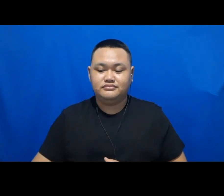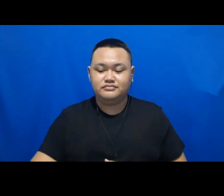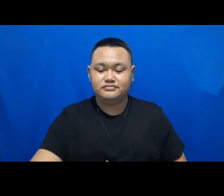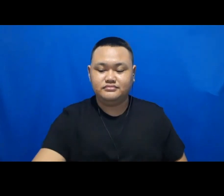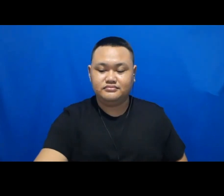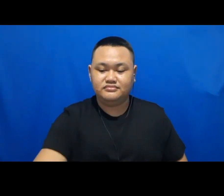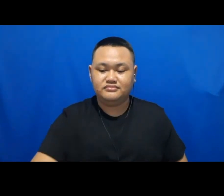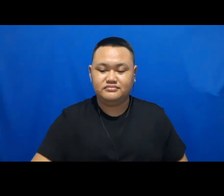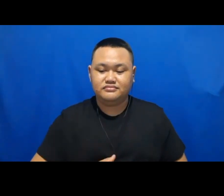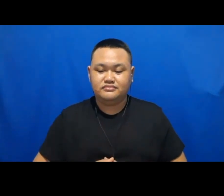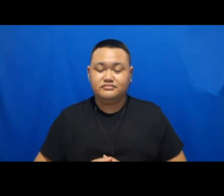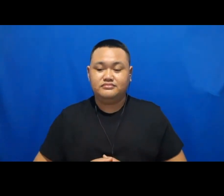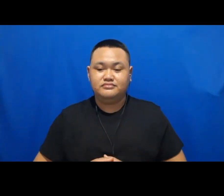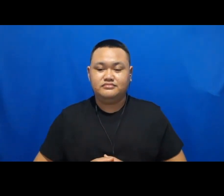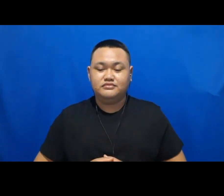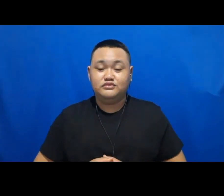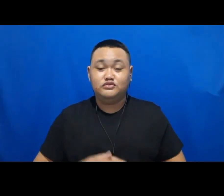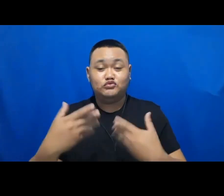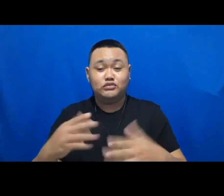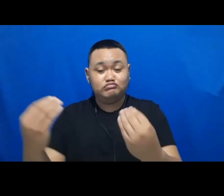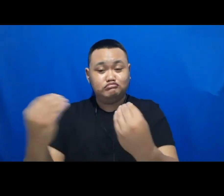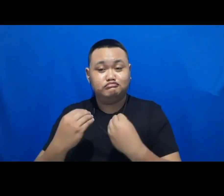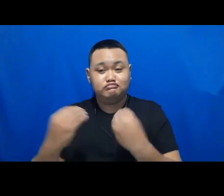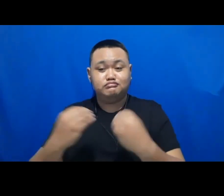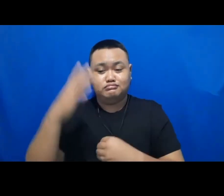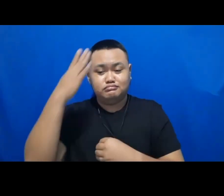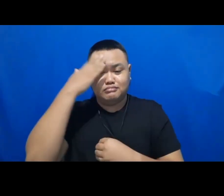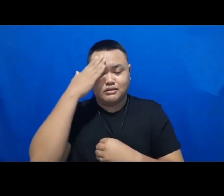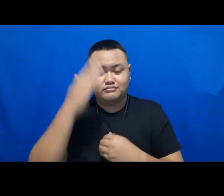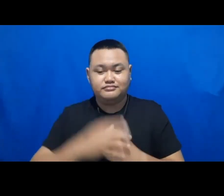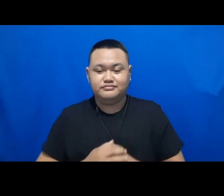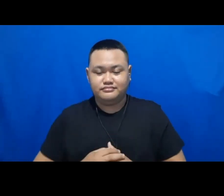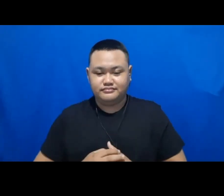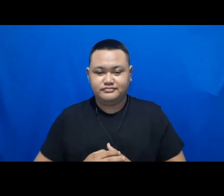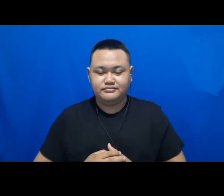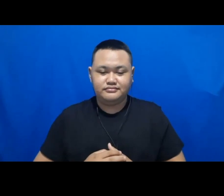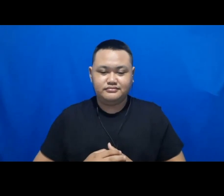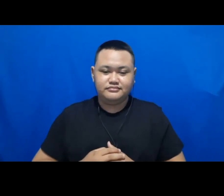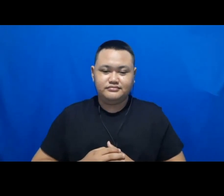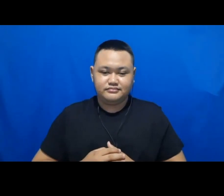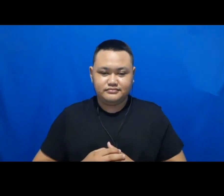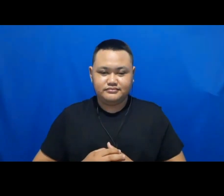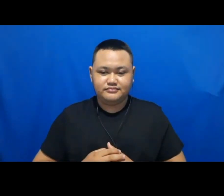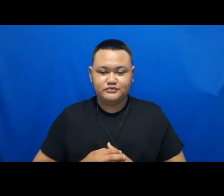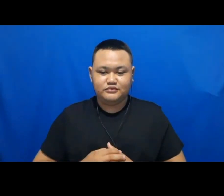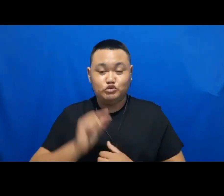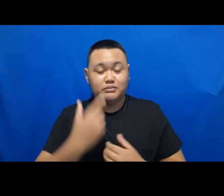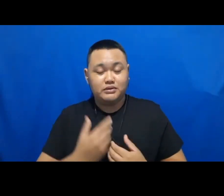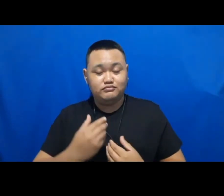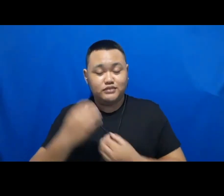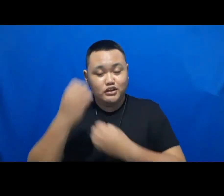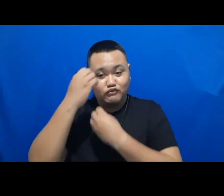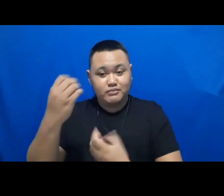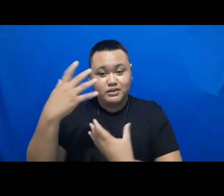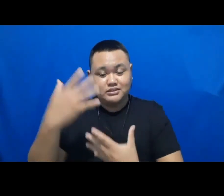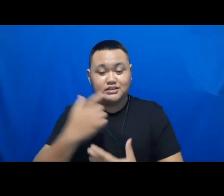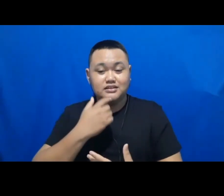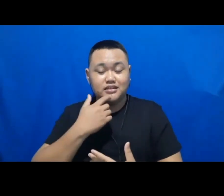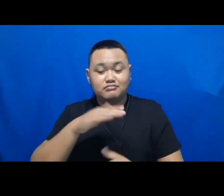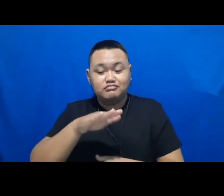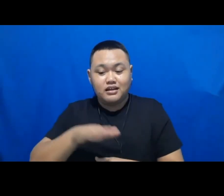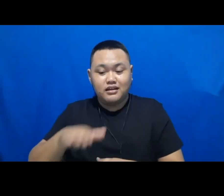itu perempuan, itu tanggung jawab perempuan, laki-laki nggak harus begitu. Padahal dalam proses belajar punya guru laki-laki dan punya